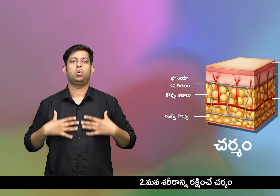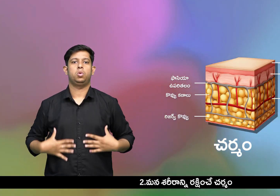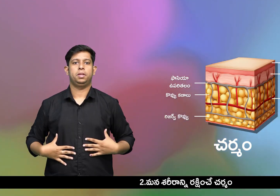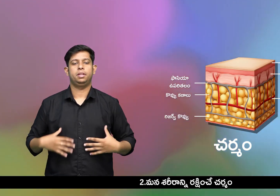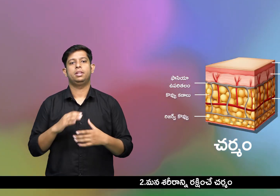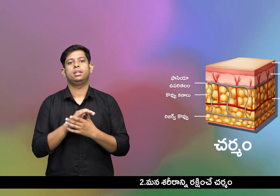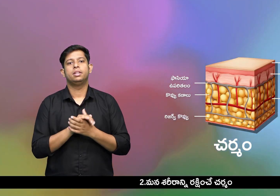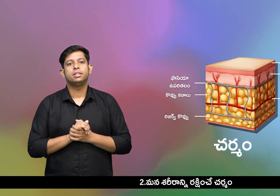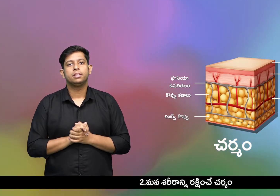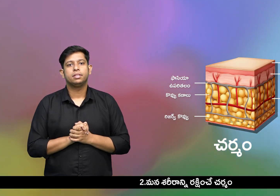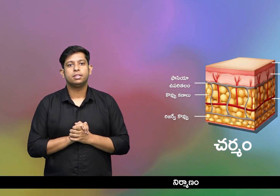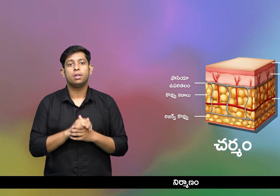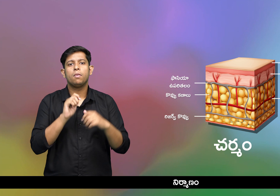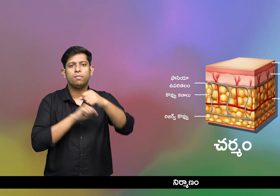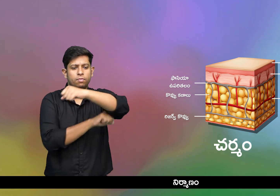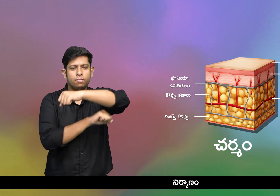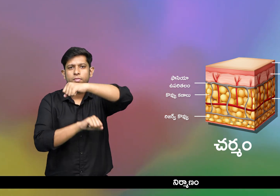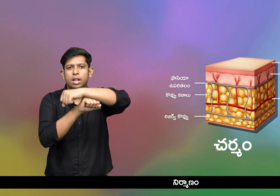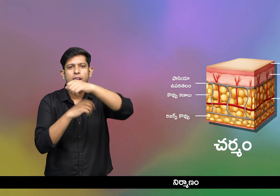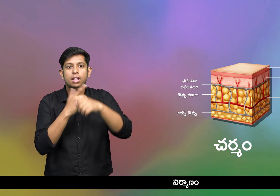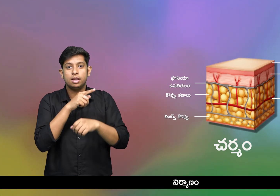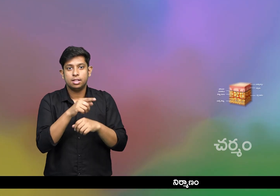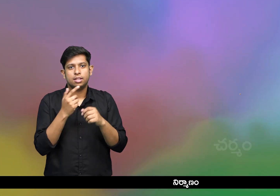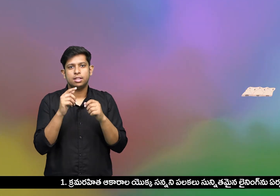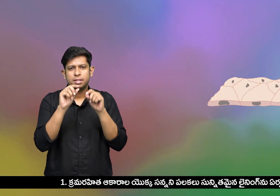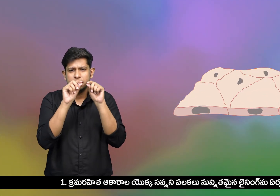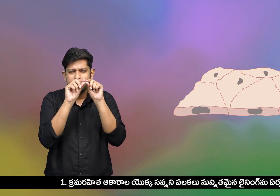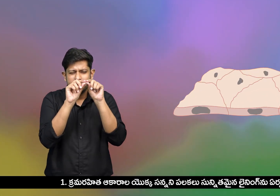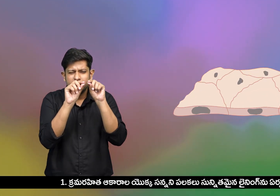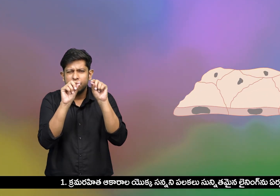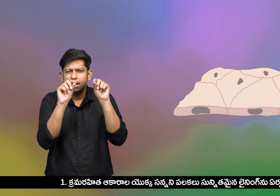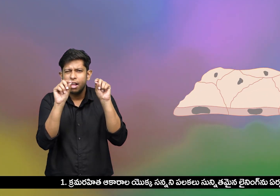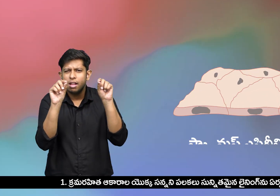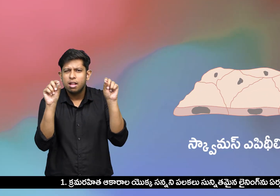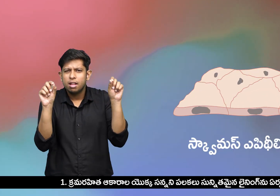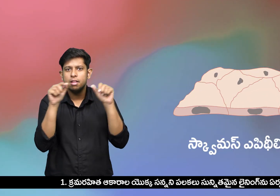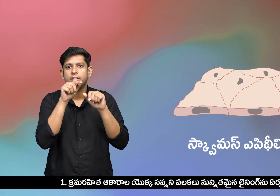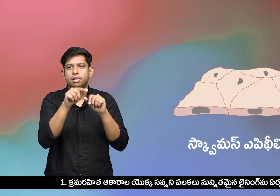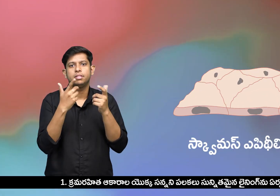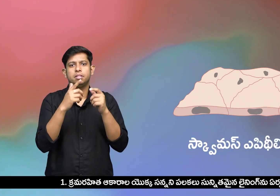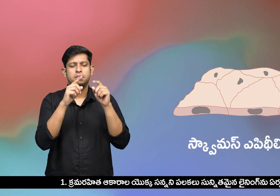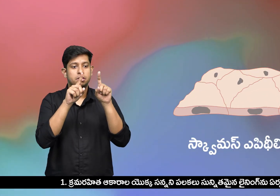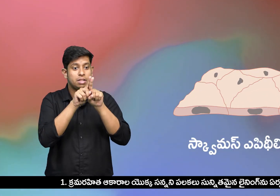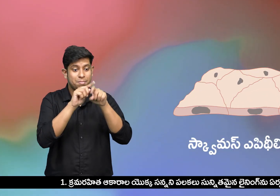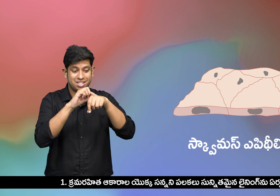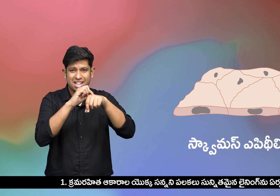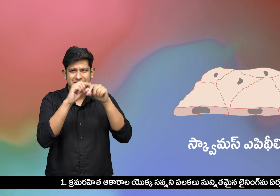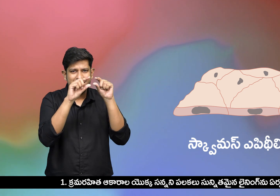రక్షించే చర్మం. నిర్మాణం 1. క్రమరహిత ఆకారాల యొక్క సన్నని పలకలు